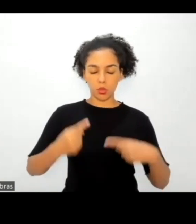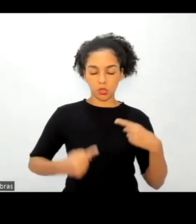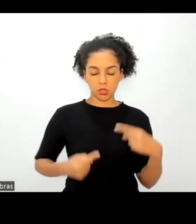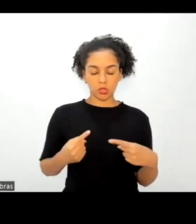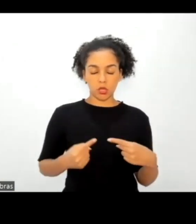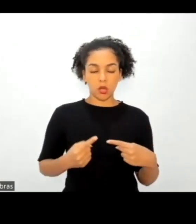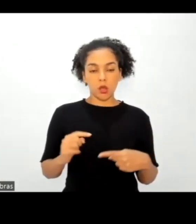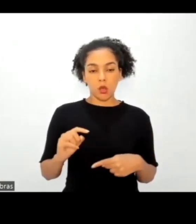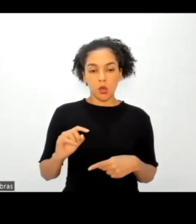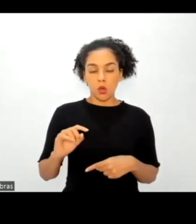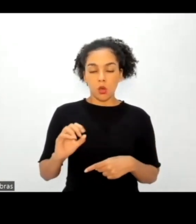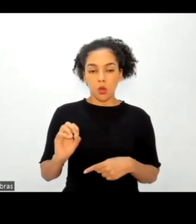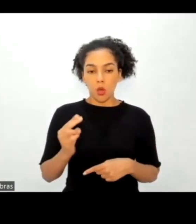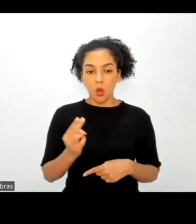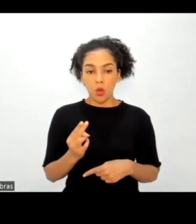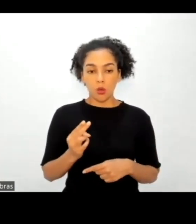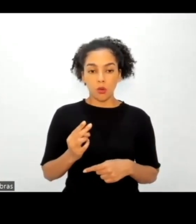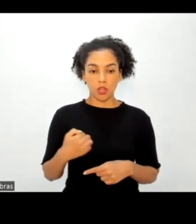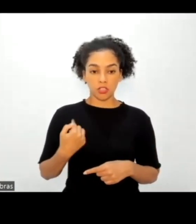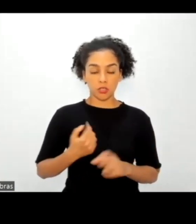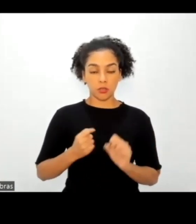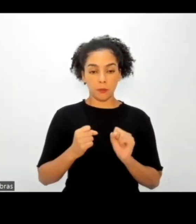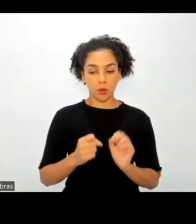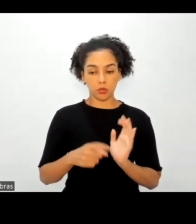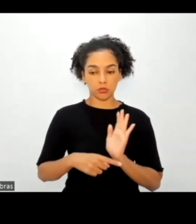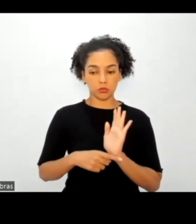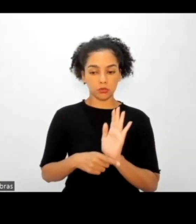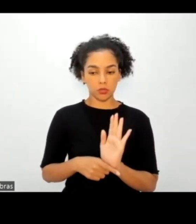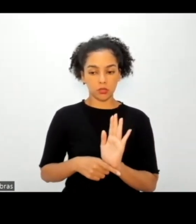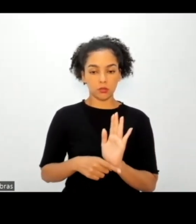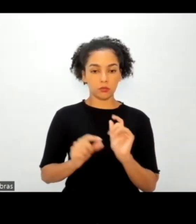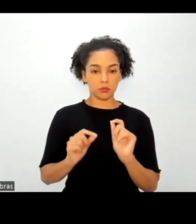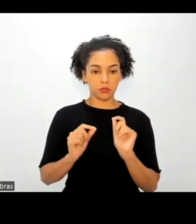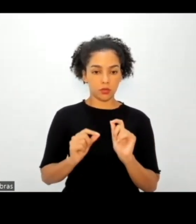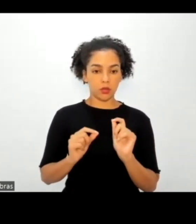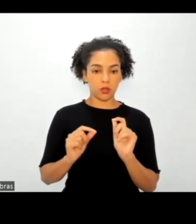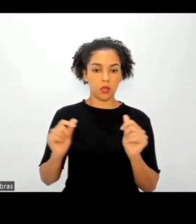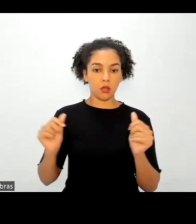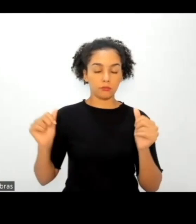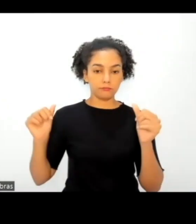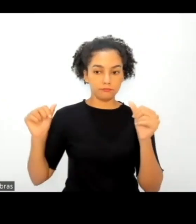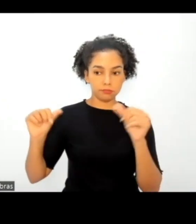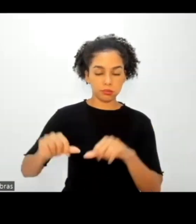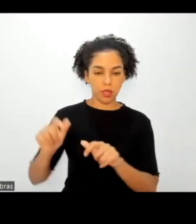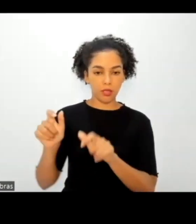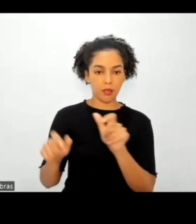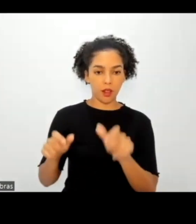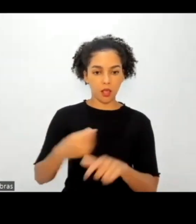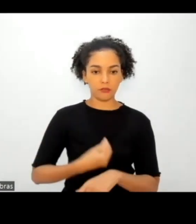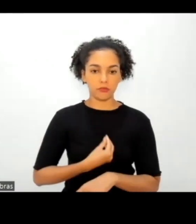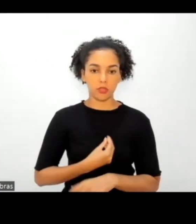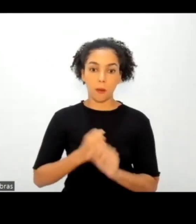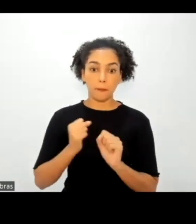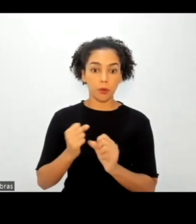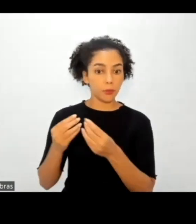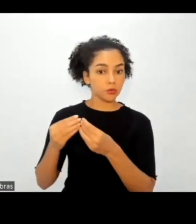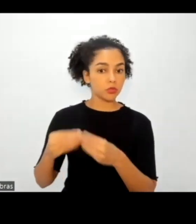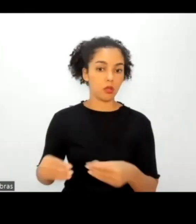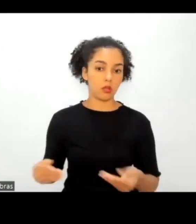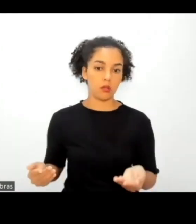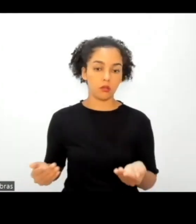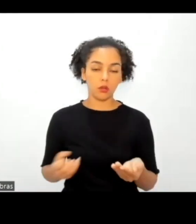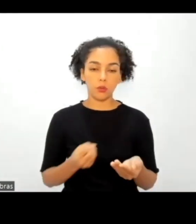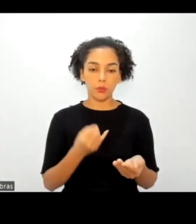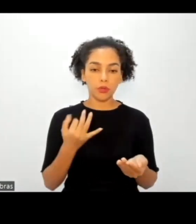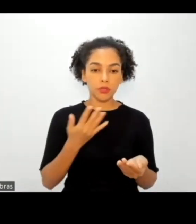gente, inversamente, pode contribuir para desgraçar a vida das pessoas que a gente atende. Quantas crianças,